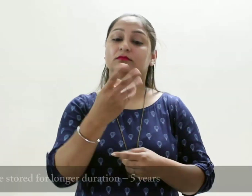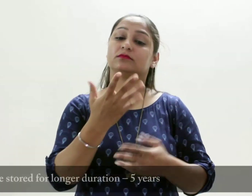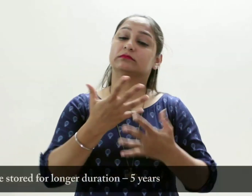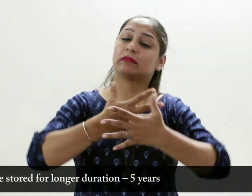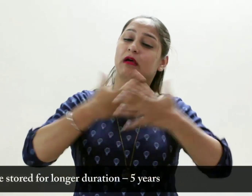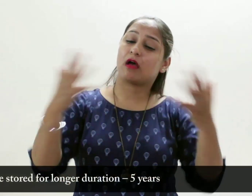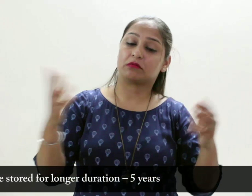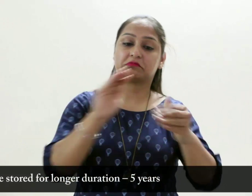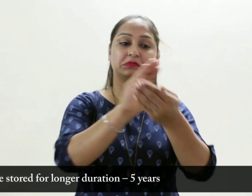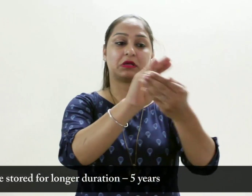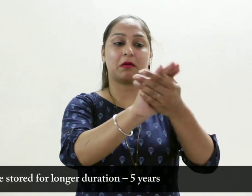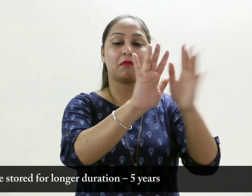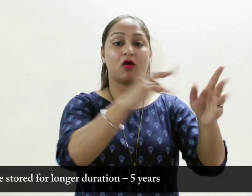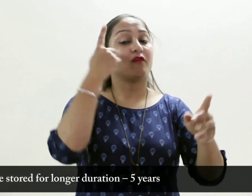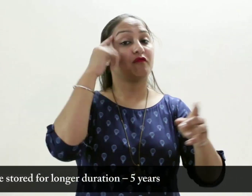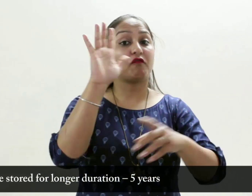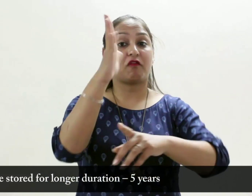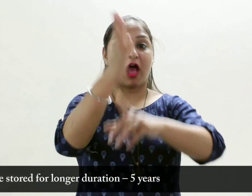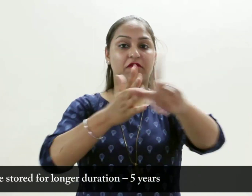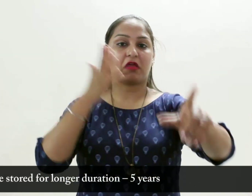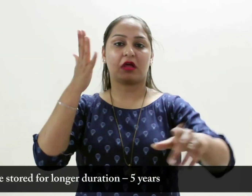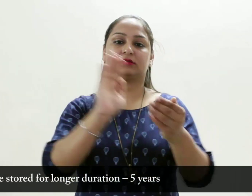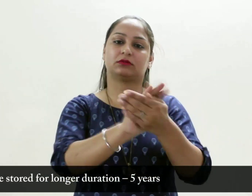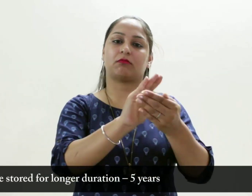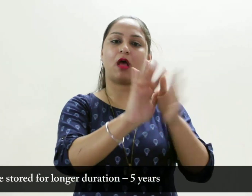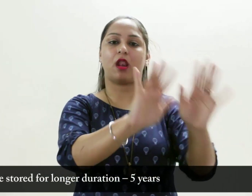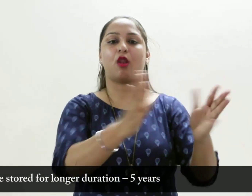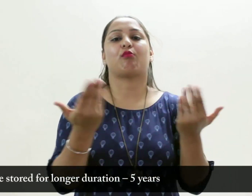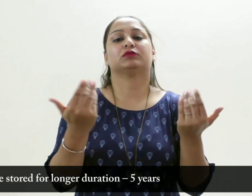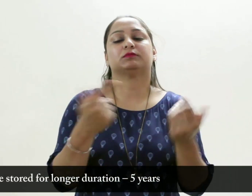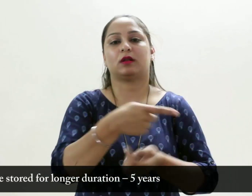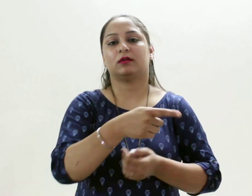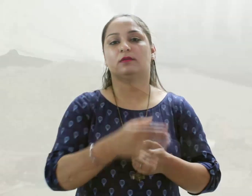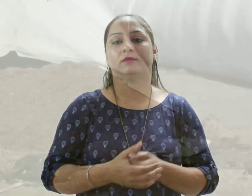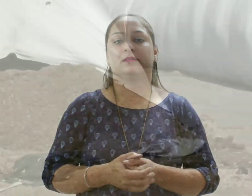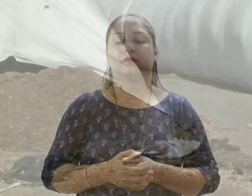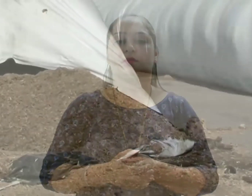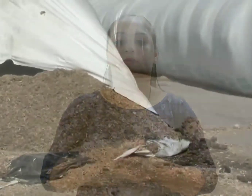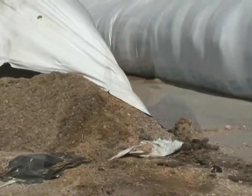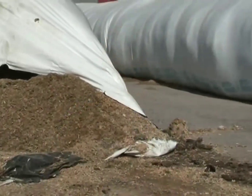लंबी अवधि के लिए संग्रहित किया जा सकता है, यानी 5 साल।